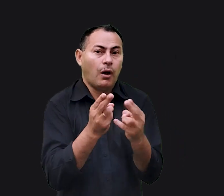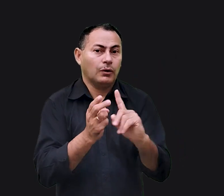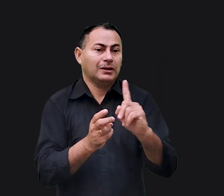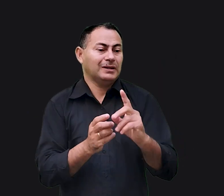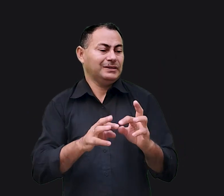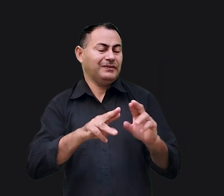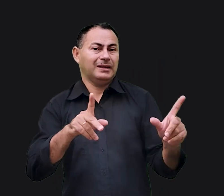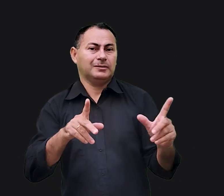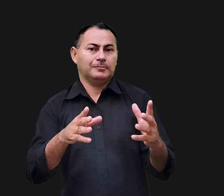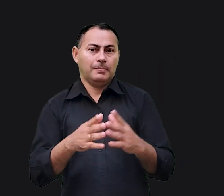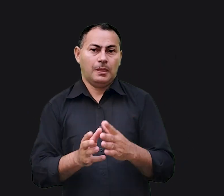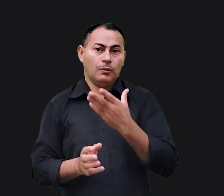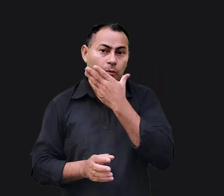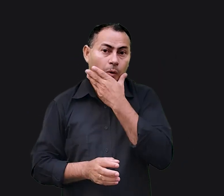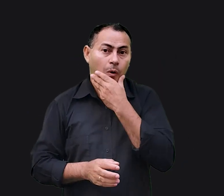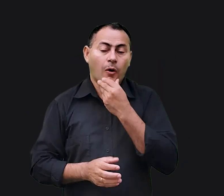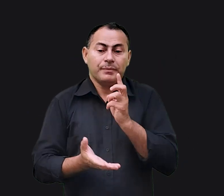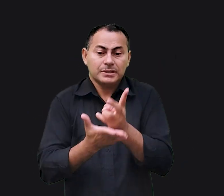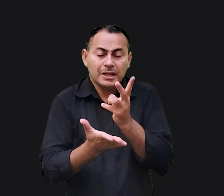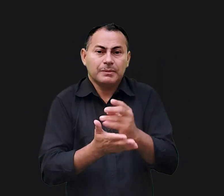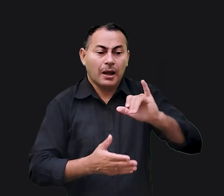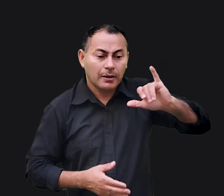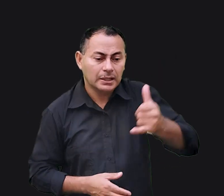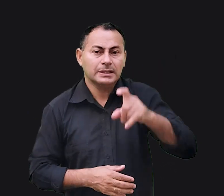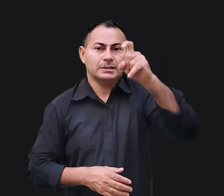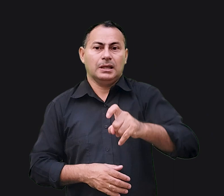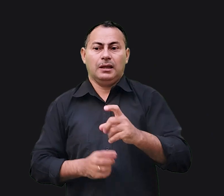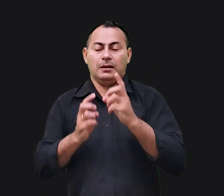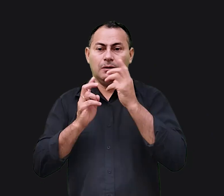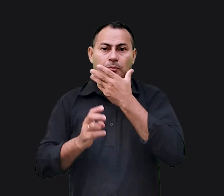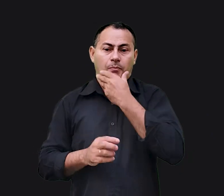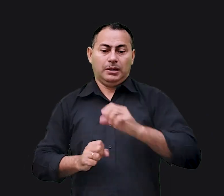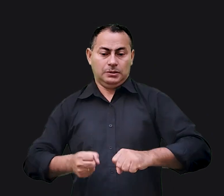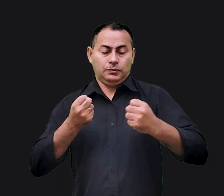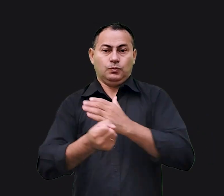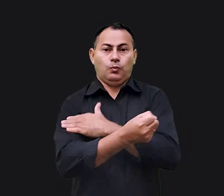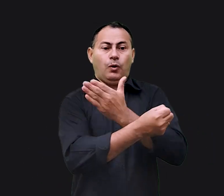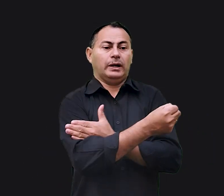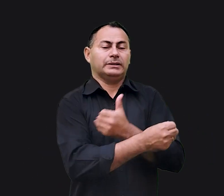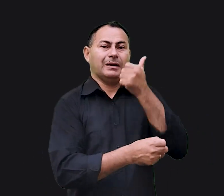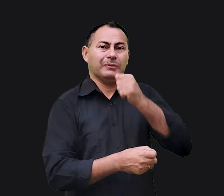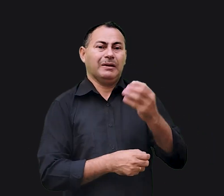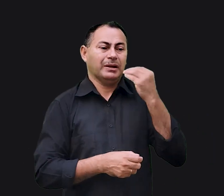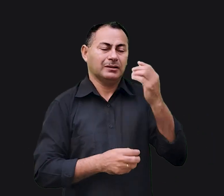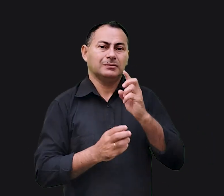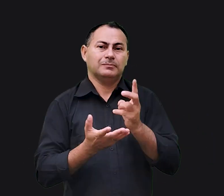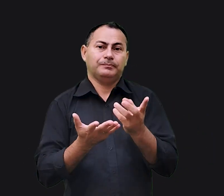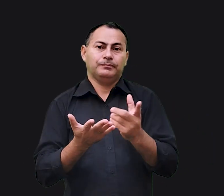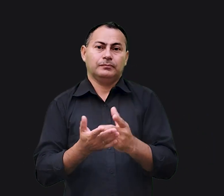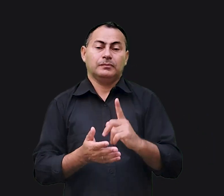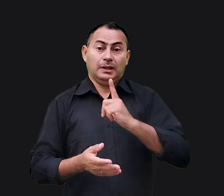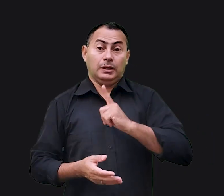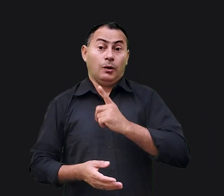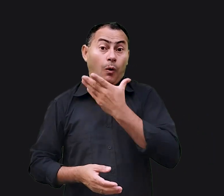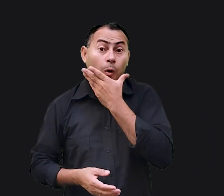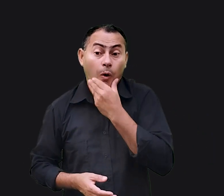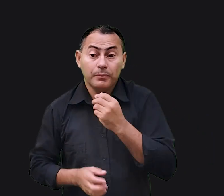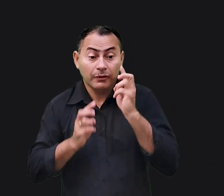eles. Os homens sempre exploraram o fato de serem fisicamente mais fortes do que a mulher. Existem homens que consideram a mulher